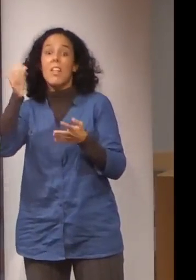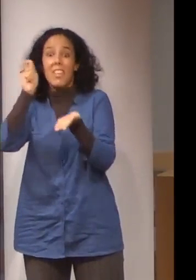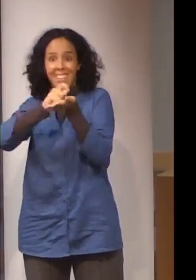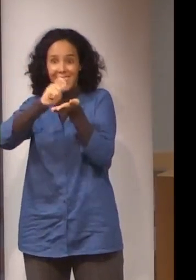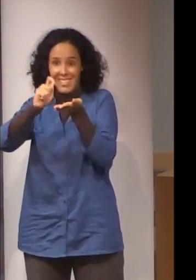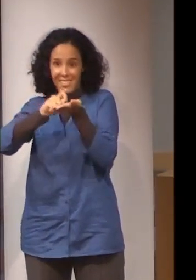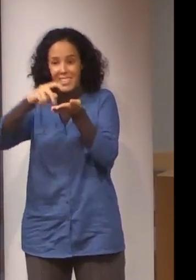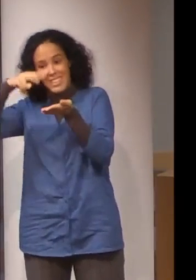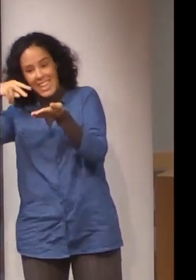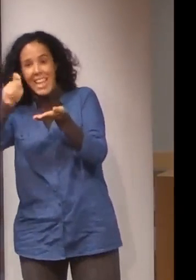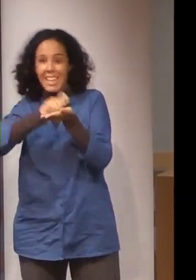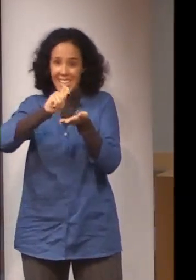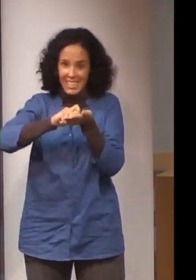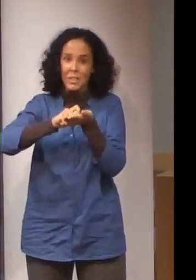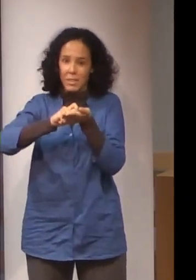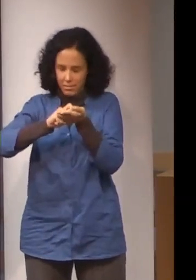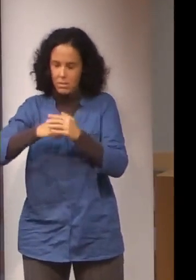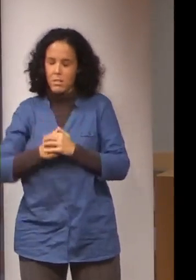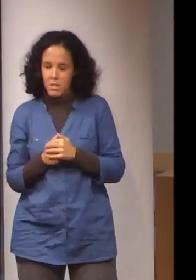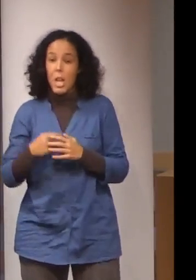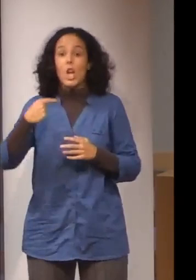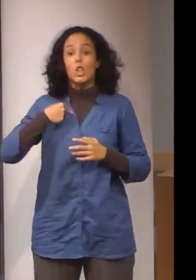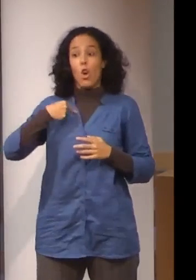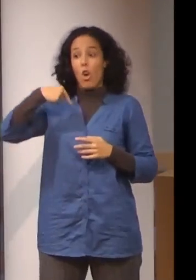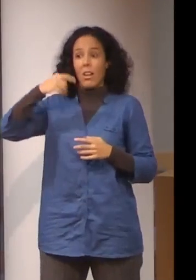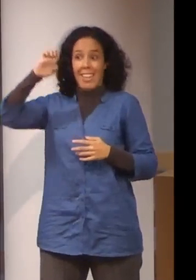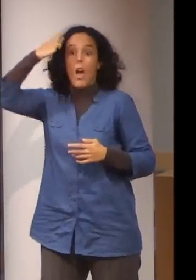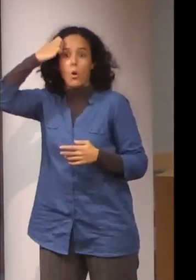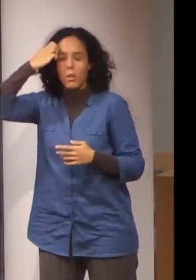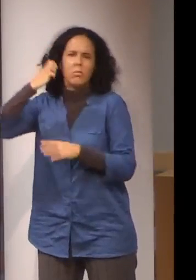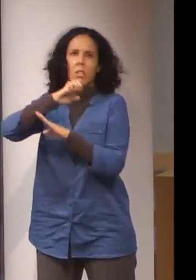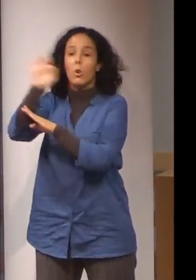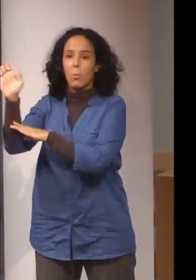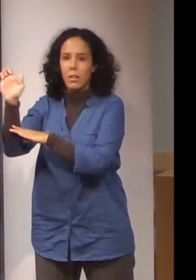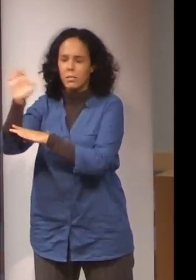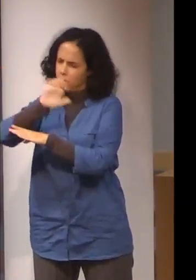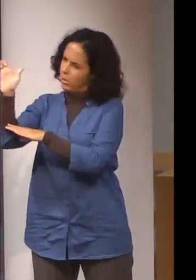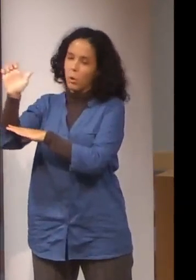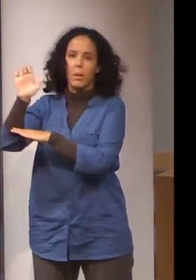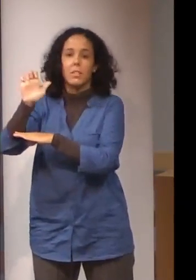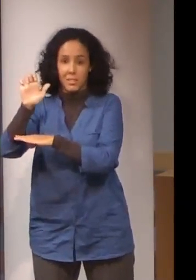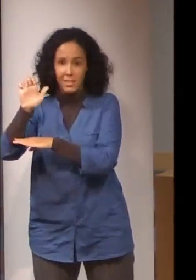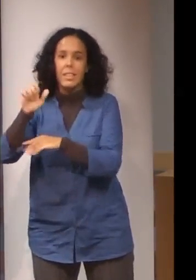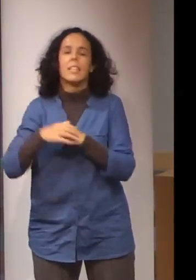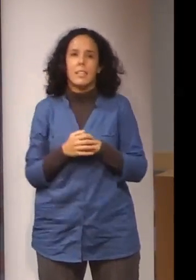Yo aprendí francés escrito en otro departamento.